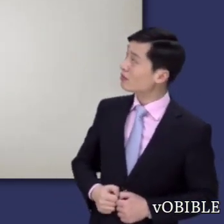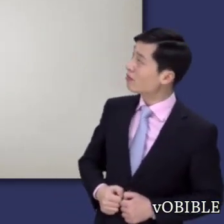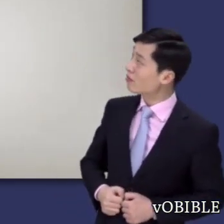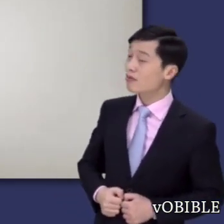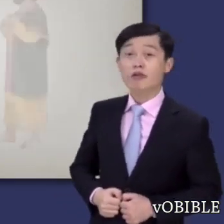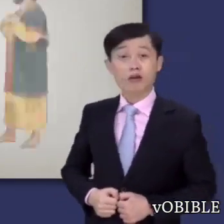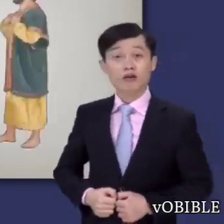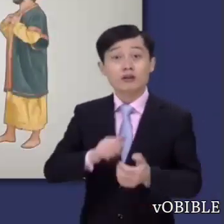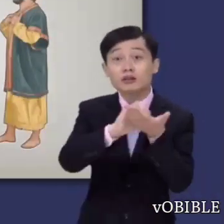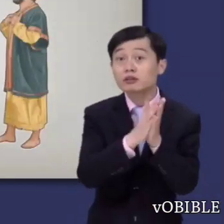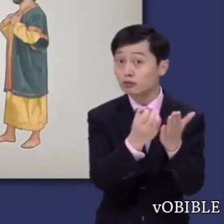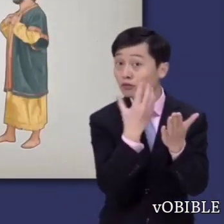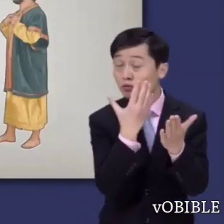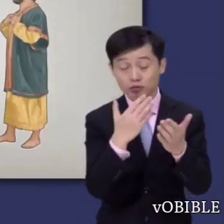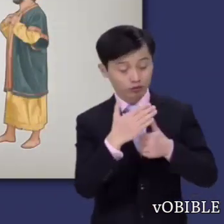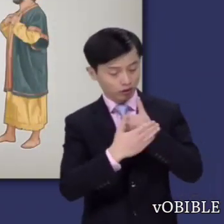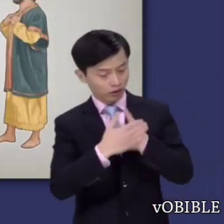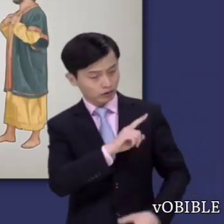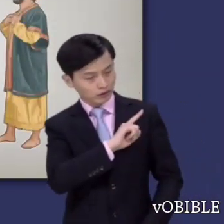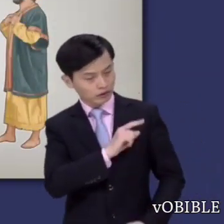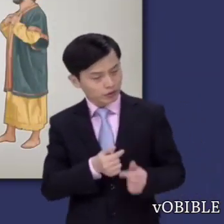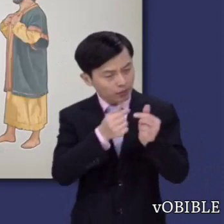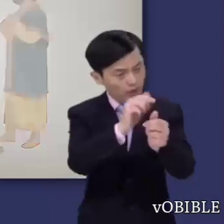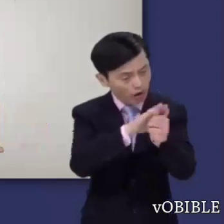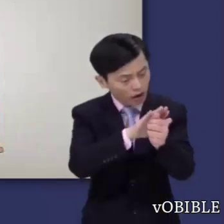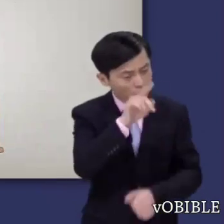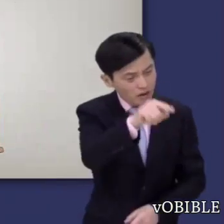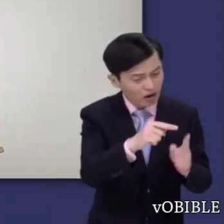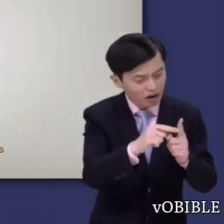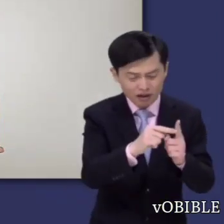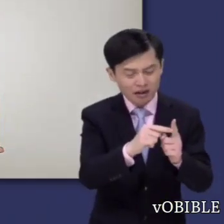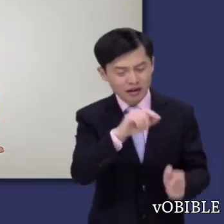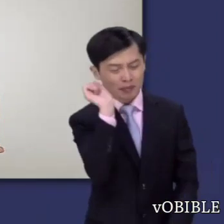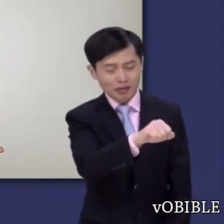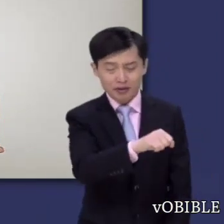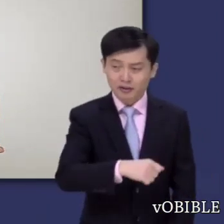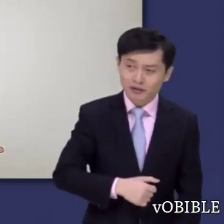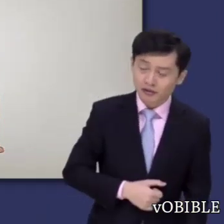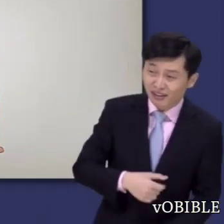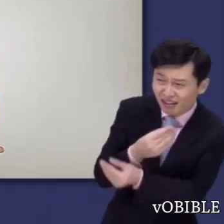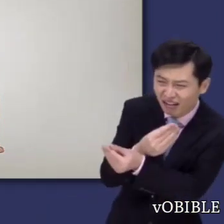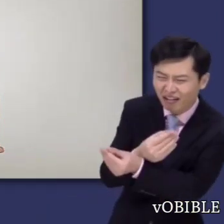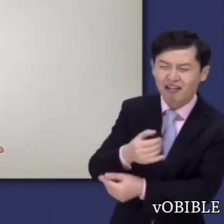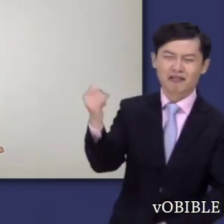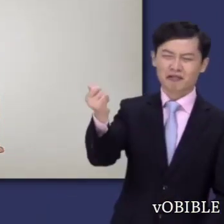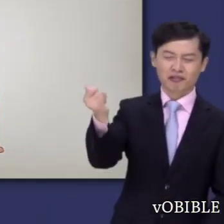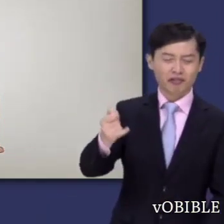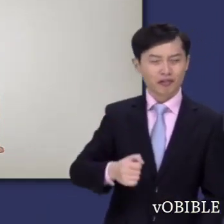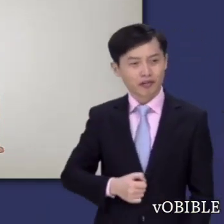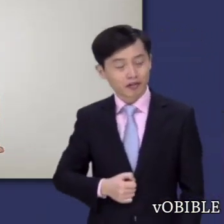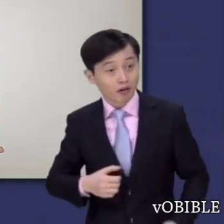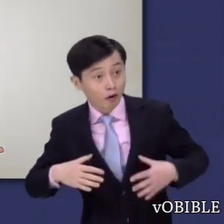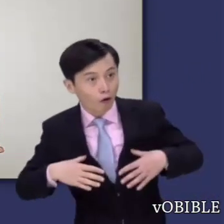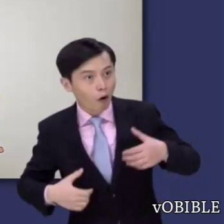嫌贫爱富的人，他们没有遵守爱人如己这条崇高的法律，导致弟兄姐妹产生阶级